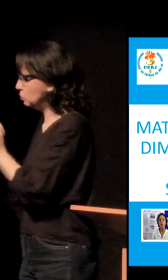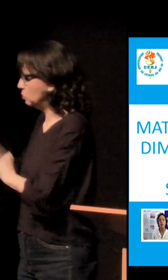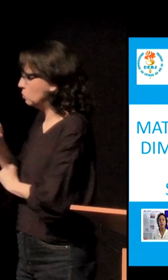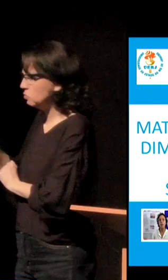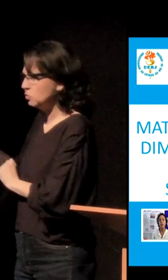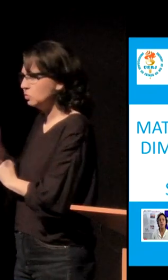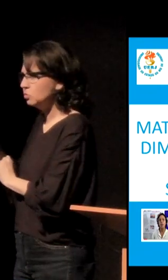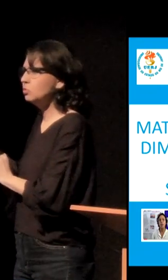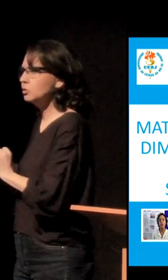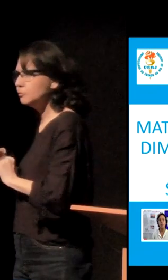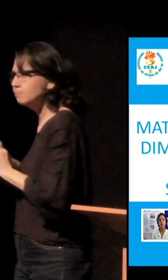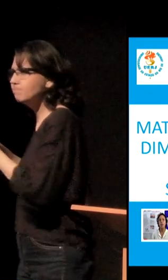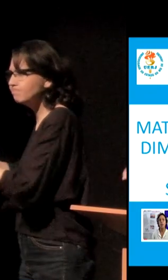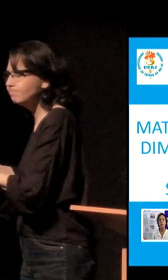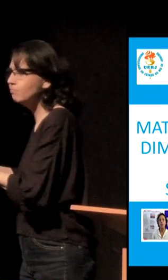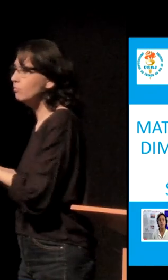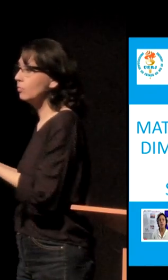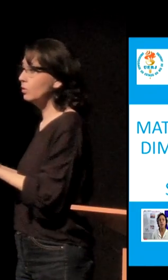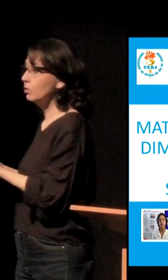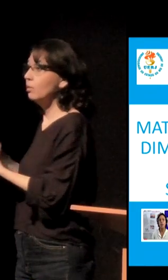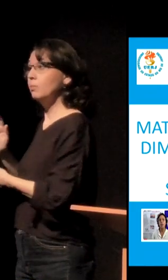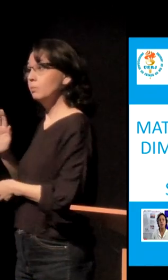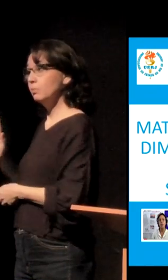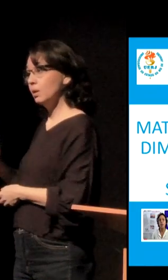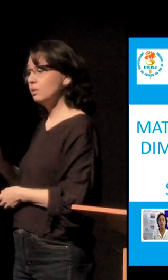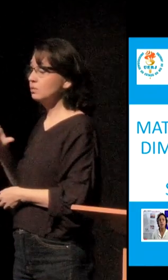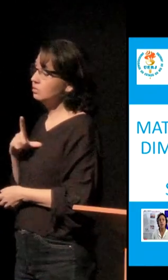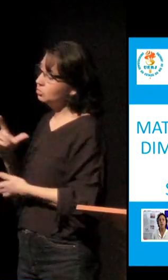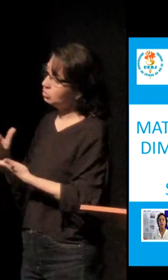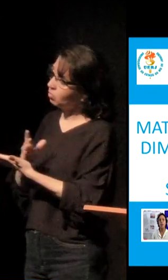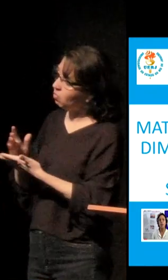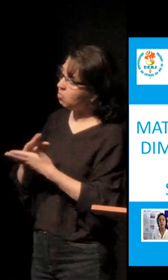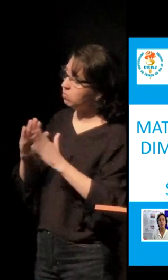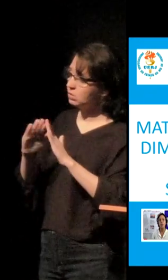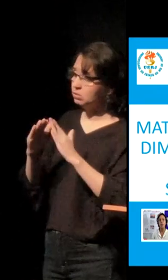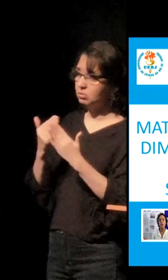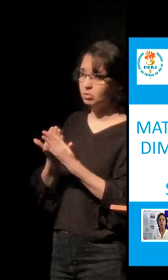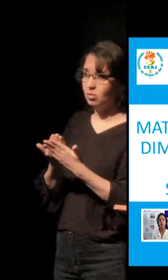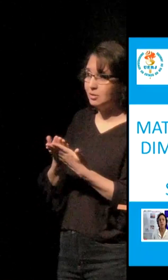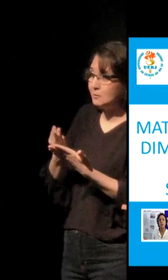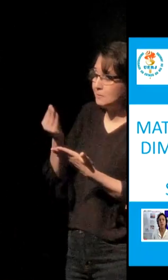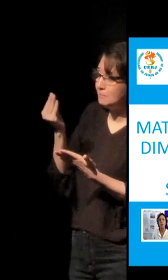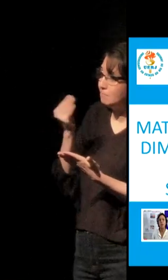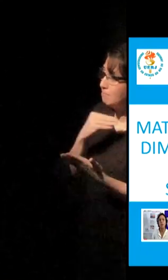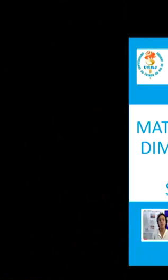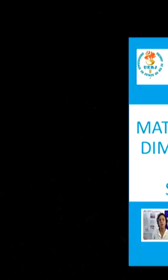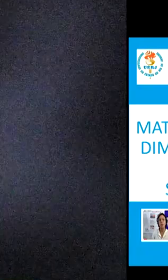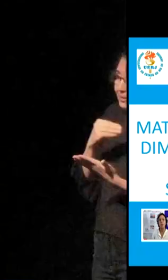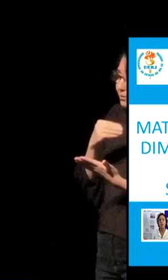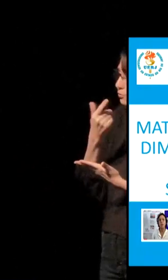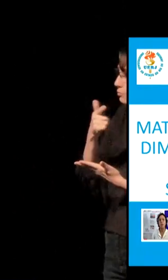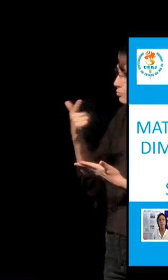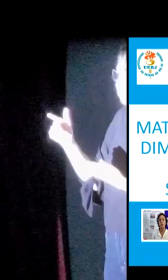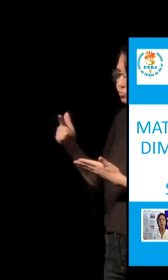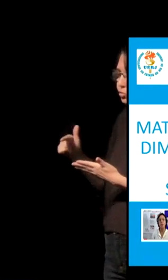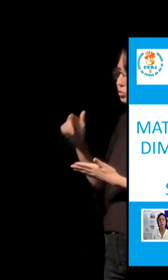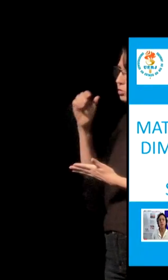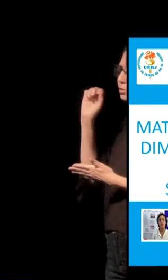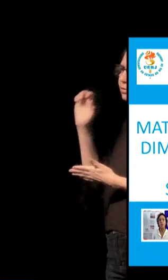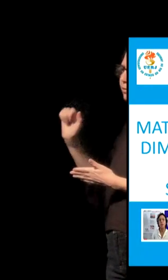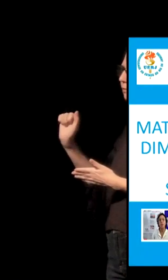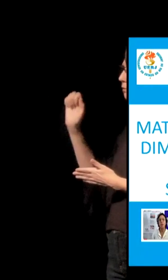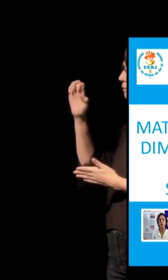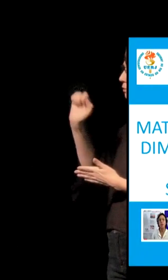diversas também mas a gente tinha também unidades escolares que não se fazia presente quando a gente perguntava né